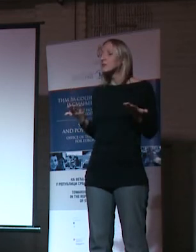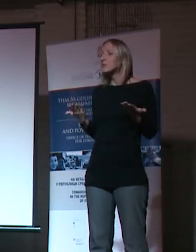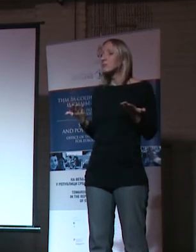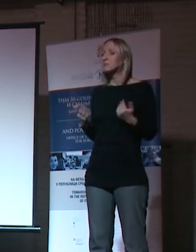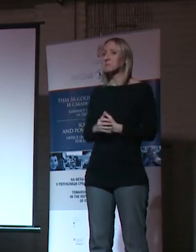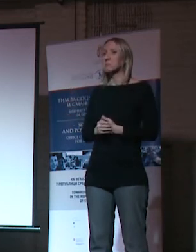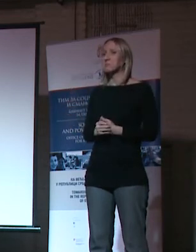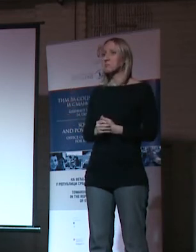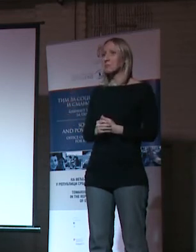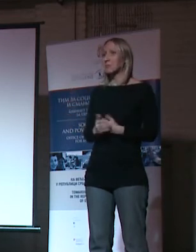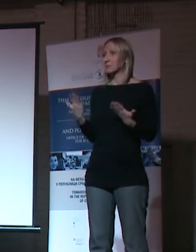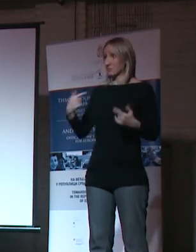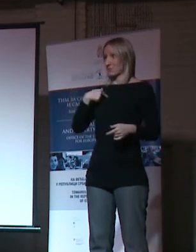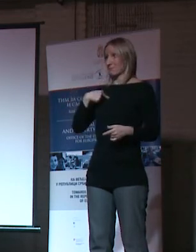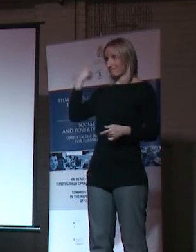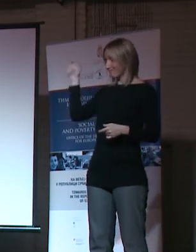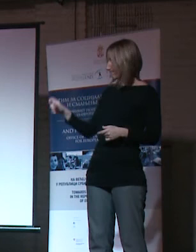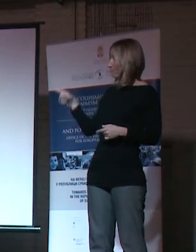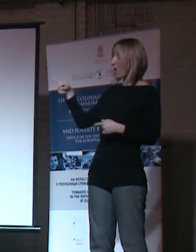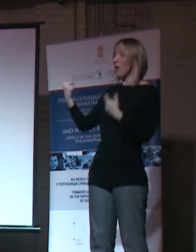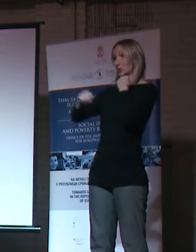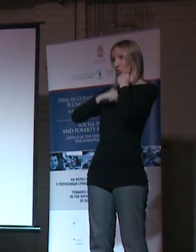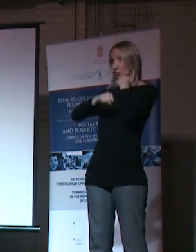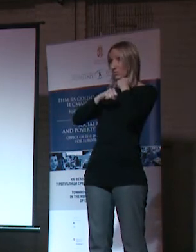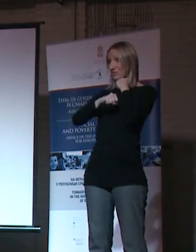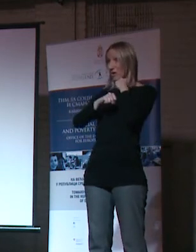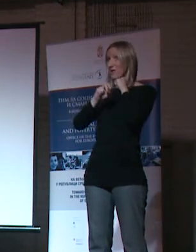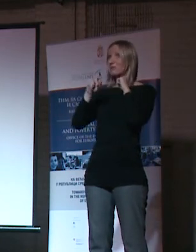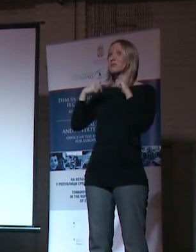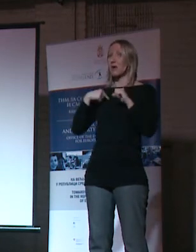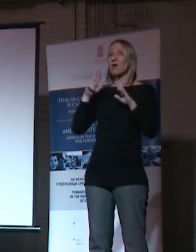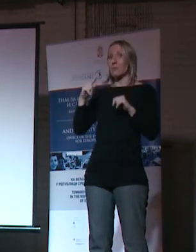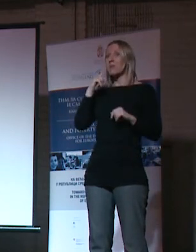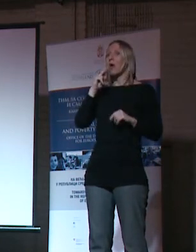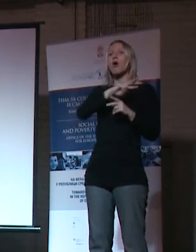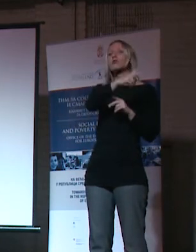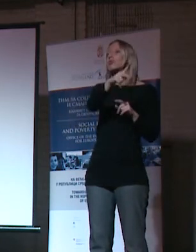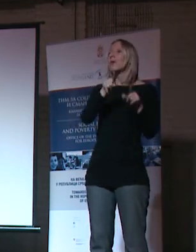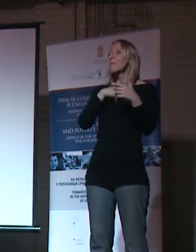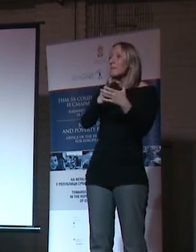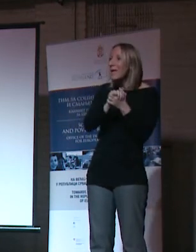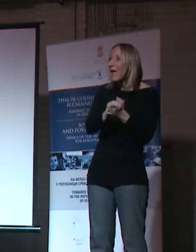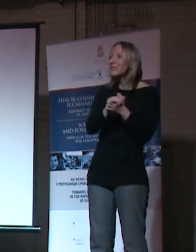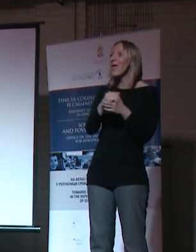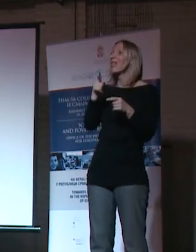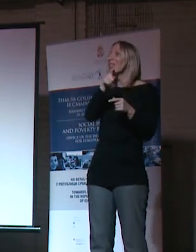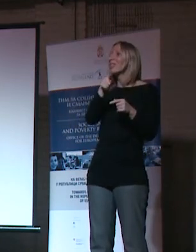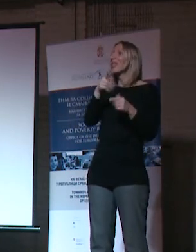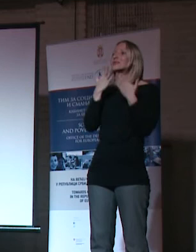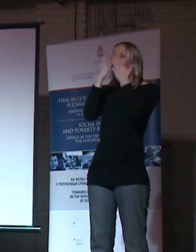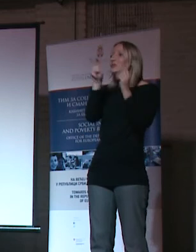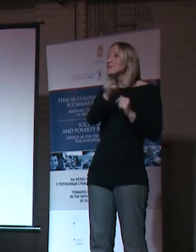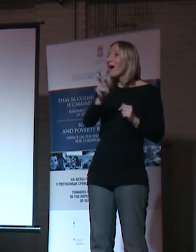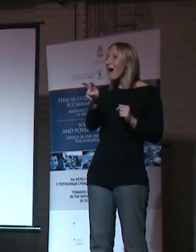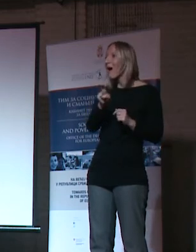toga što sam ja kao student imao priliku da mi drugi ljudi čitaju filmove, da mi objašnjavaju i smatrao